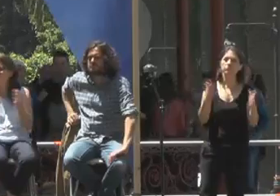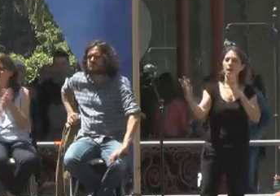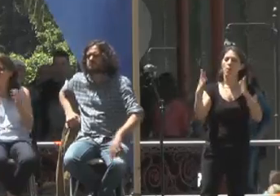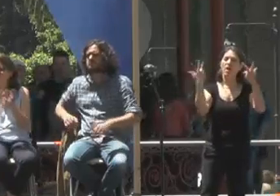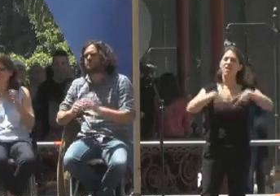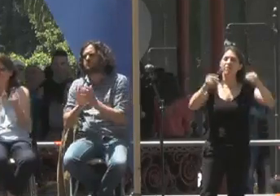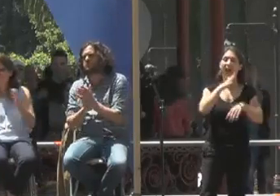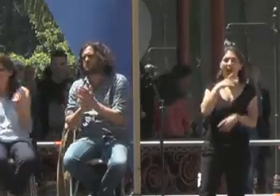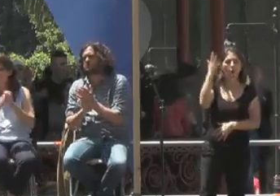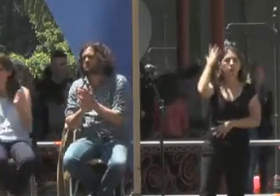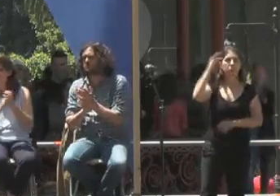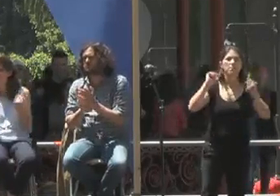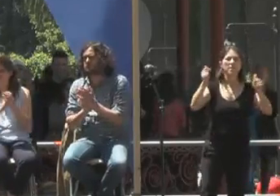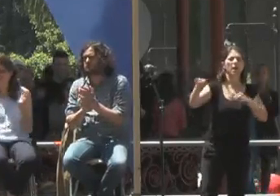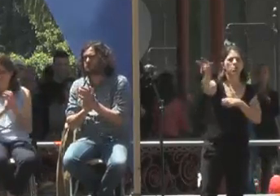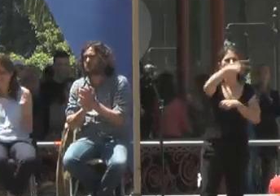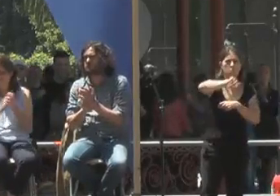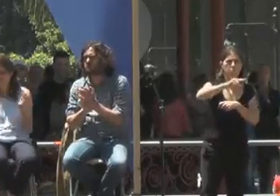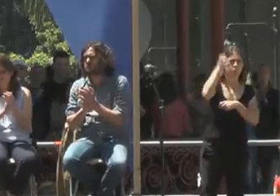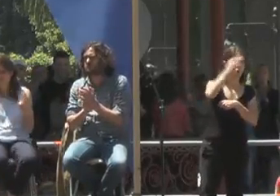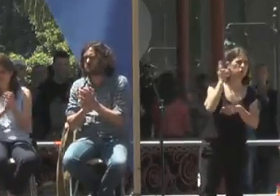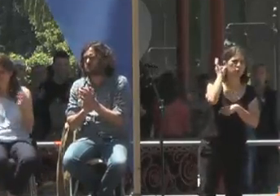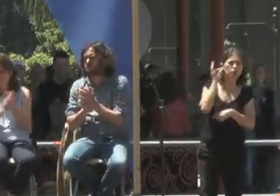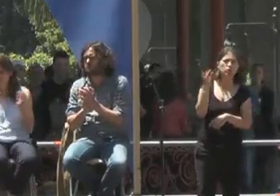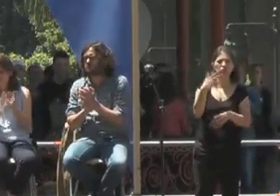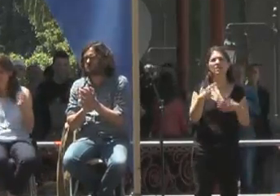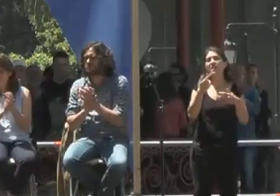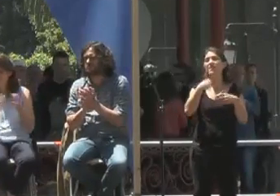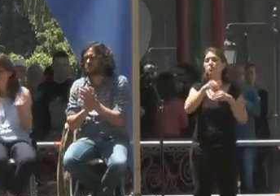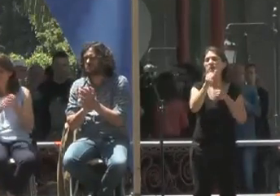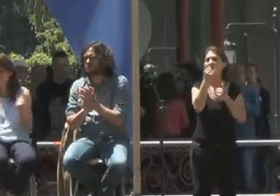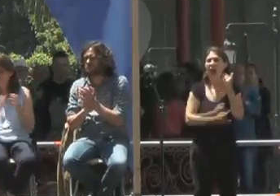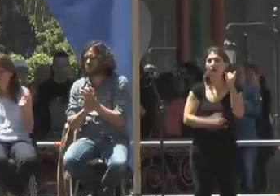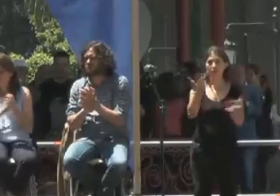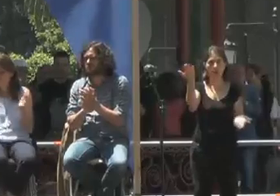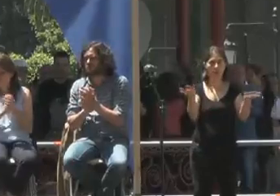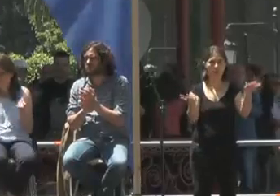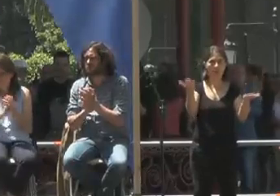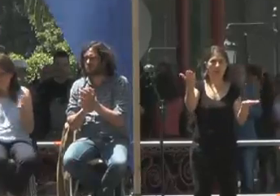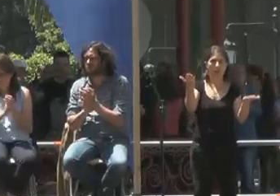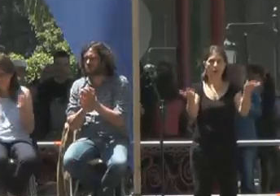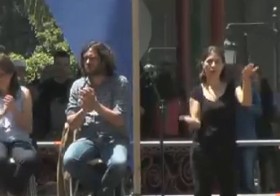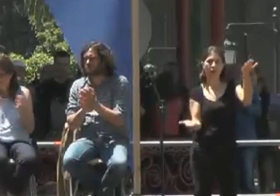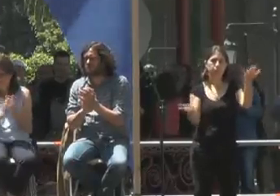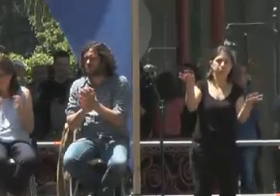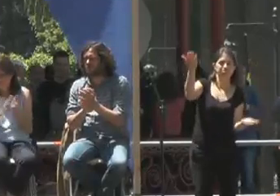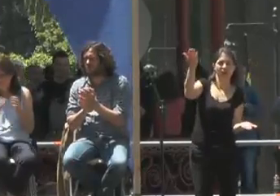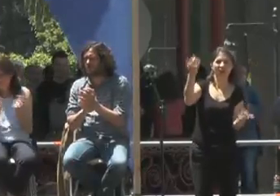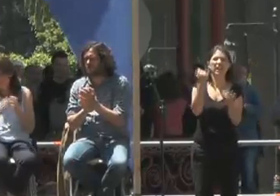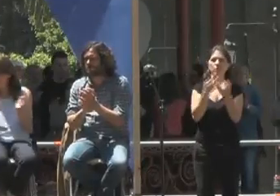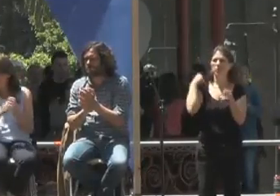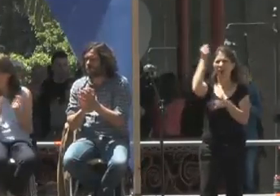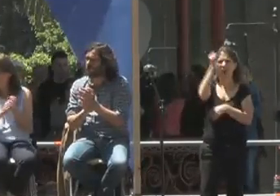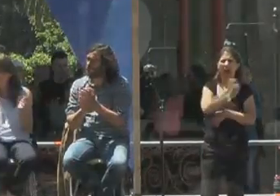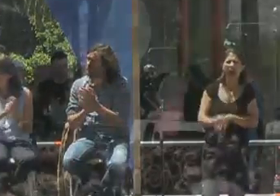de ilusionarse. Sois vosotras y sois vosotros los que vais a inclinar la balanza. Después de tantos años de un